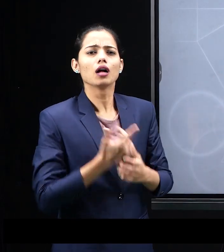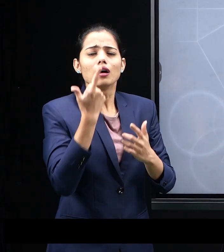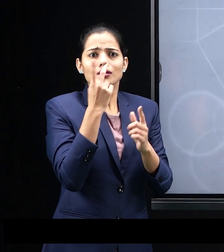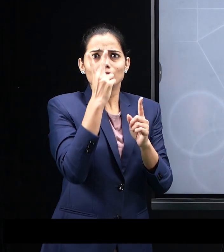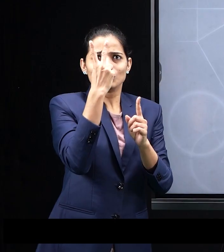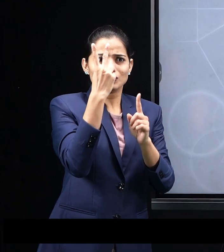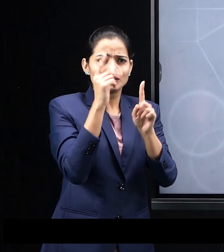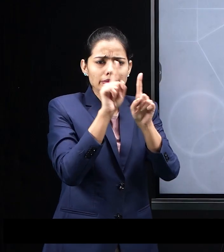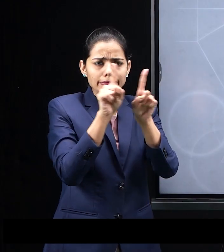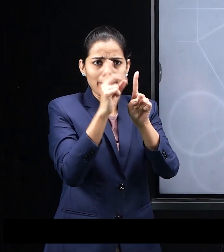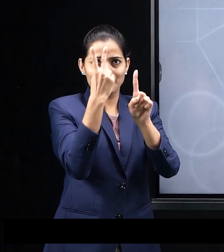दोन संचाचे एकत्रीकरण